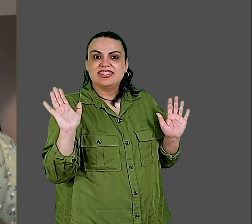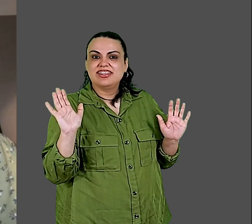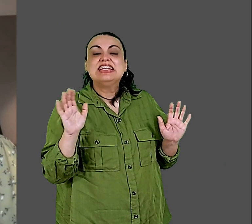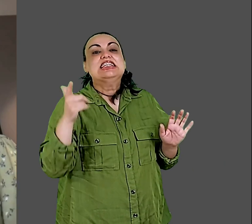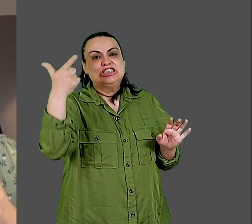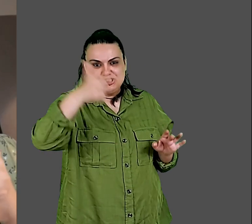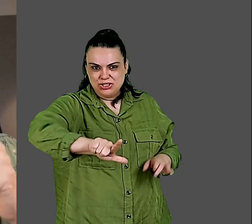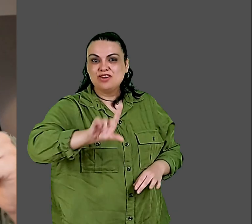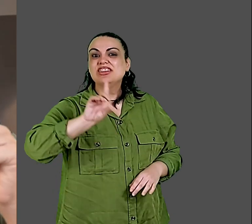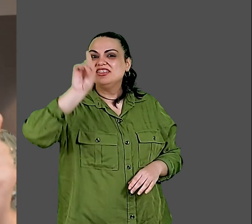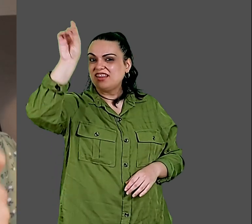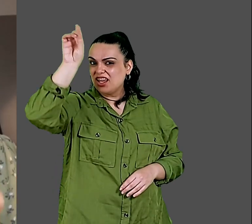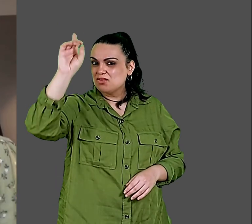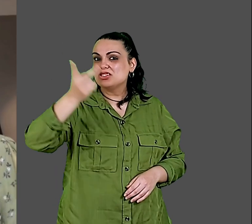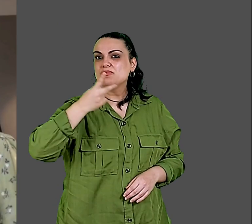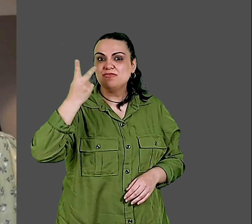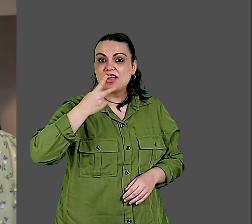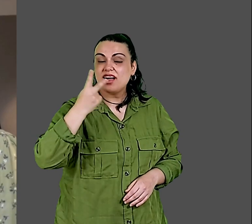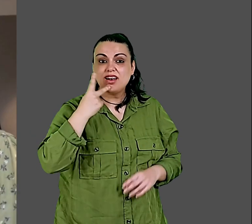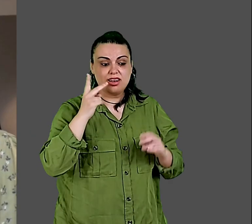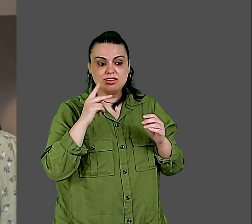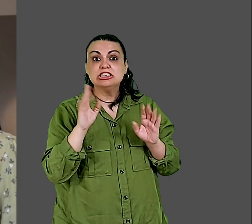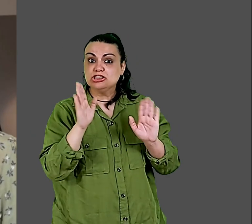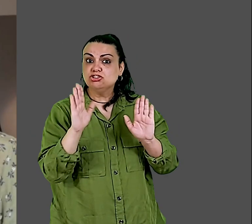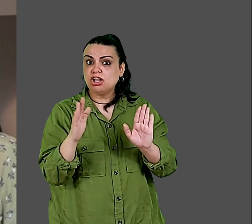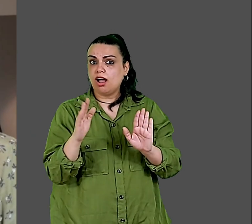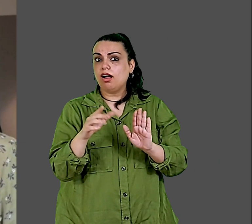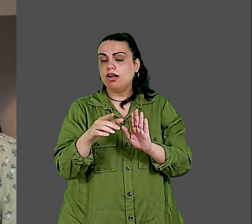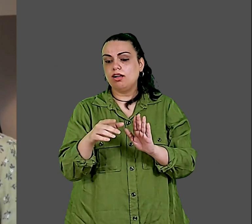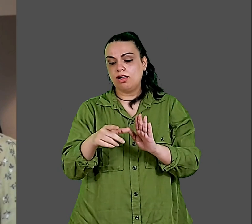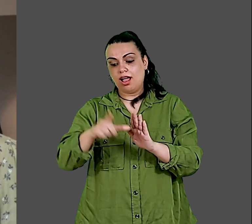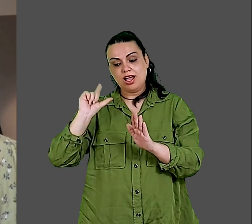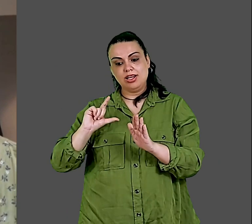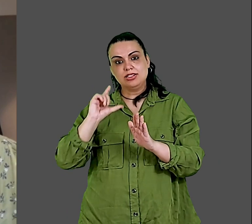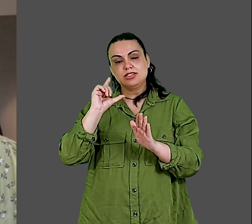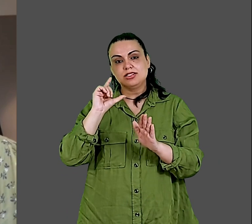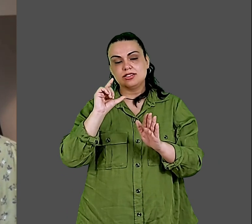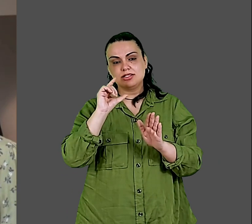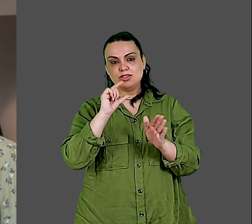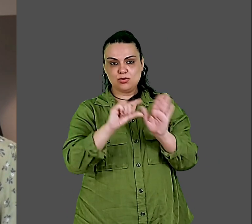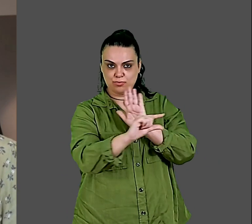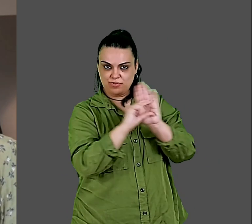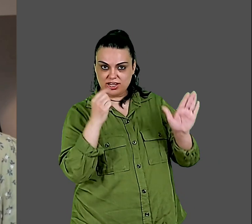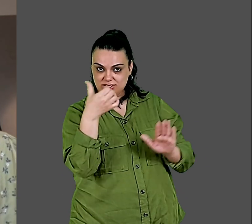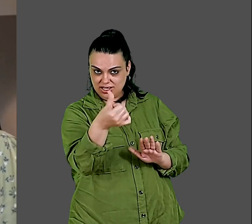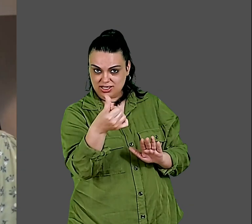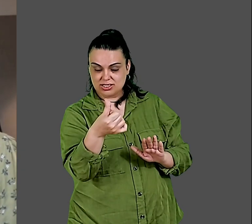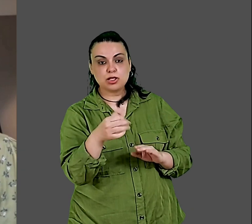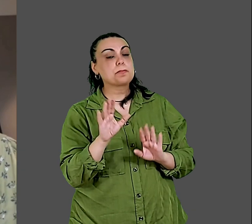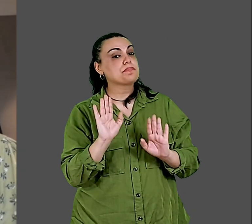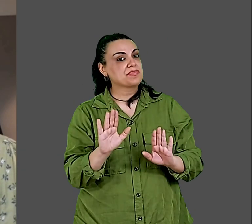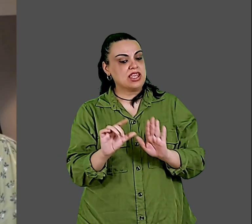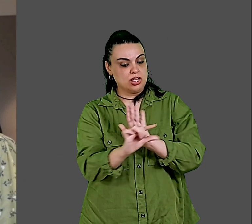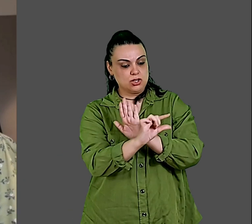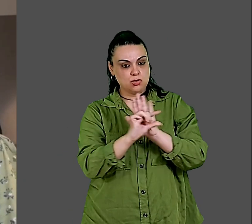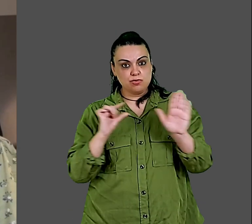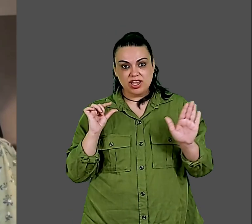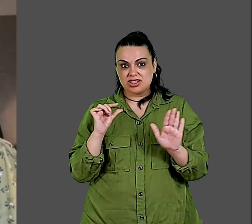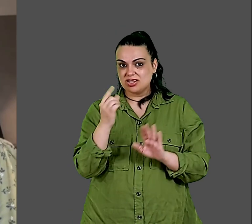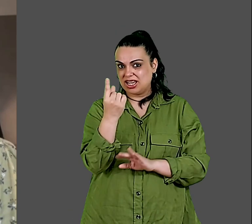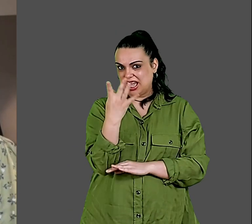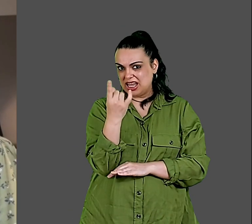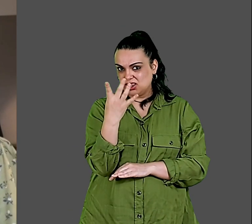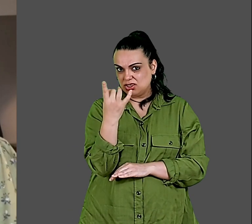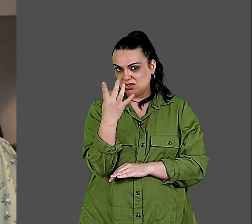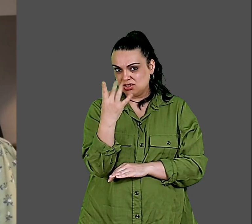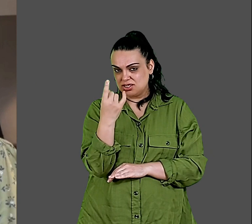está repetindo inicialmente uma coisa que ele já havia dito antes no capítulo 6. Perdão, no verso 6. Lá no verso